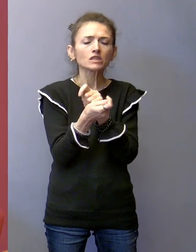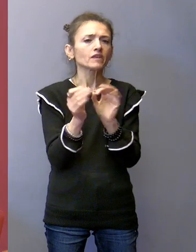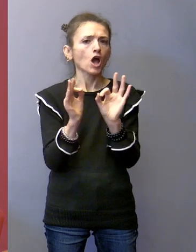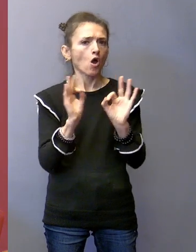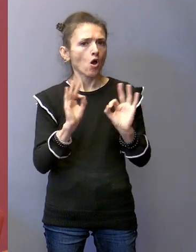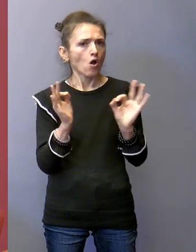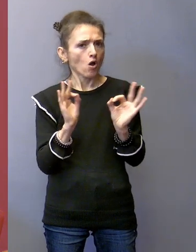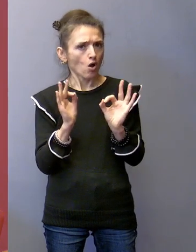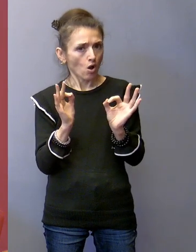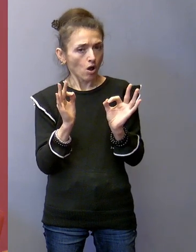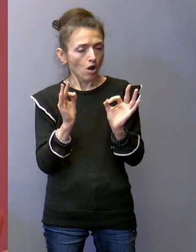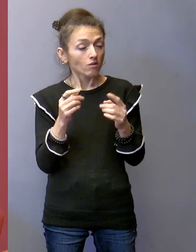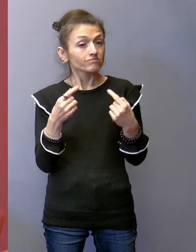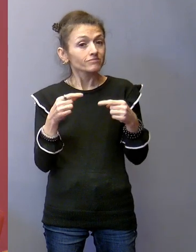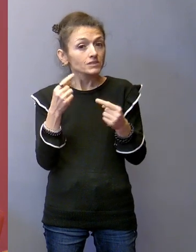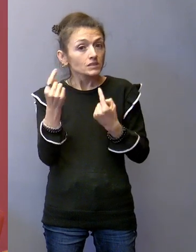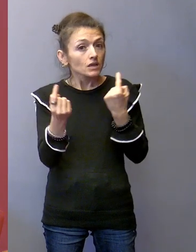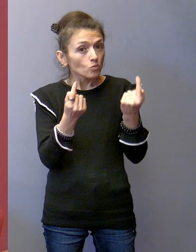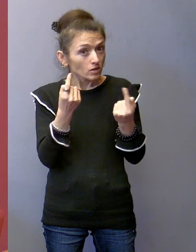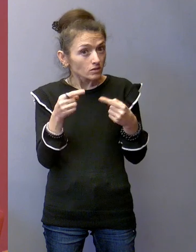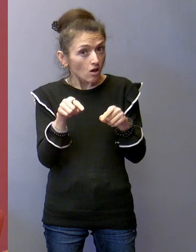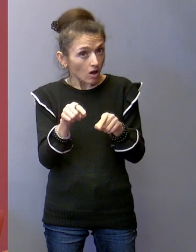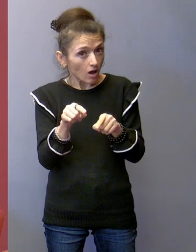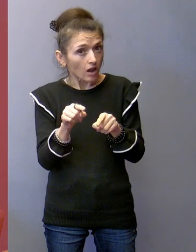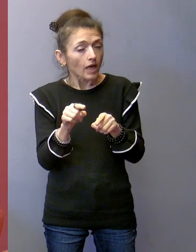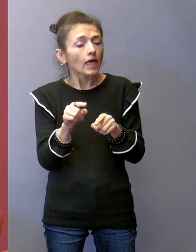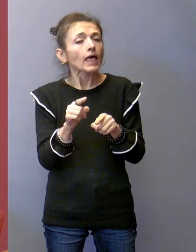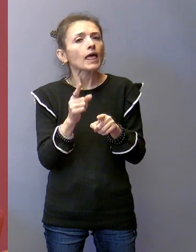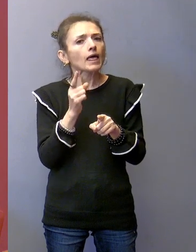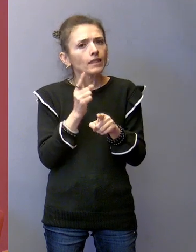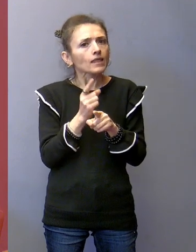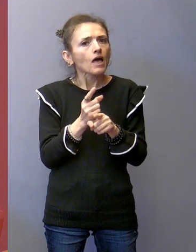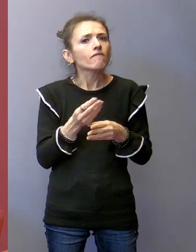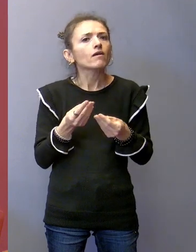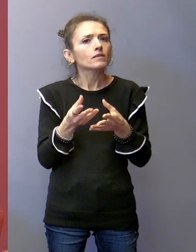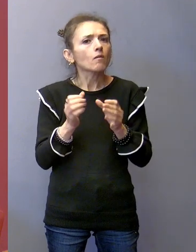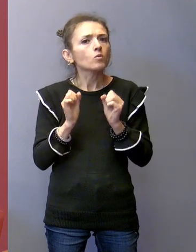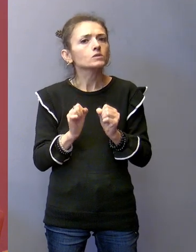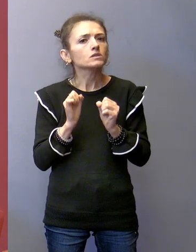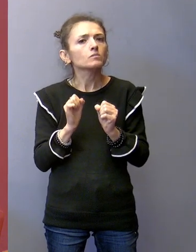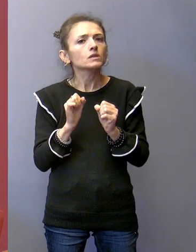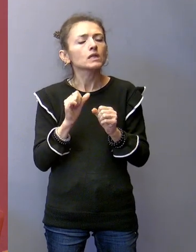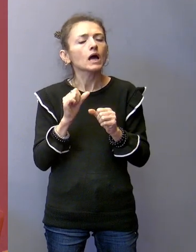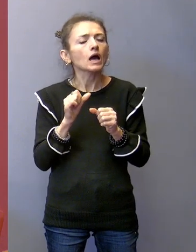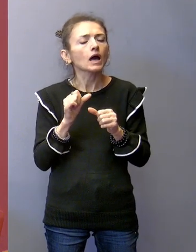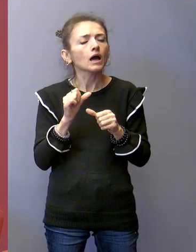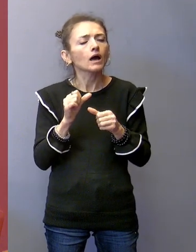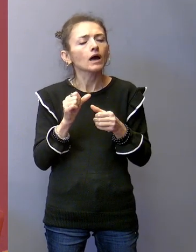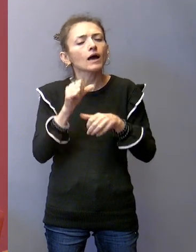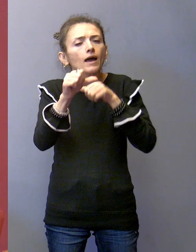casi è importante poter consentire il cambio di destinazione d'uso di quelle parti